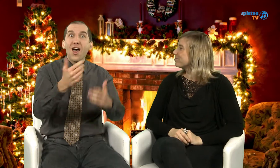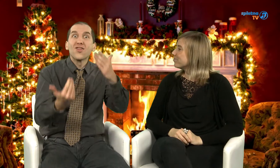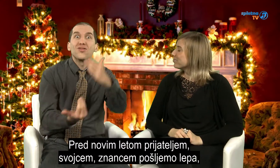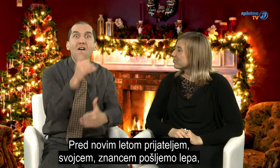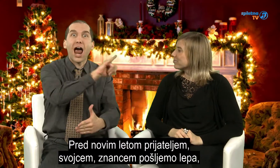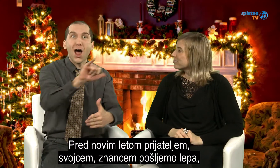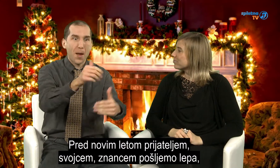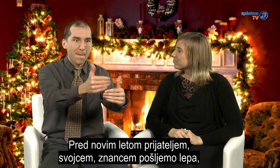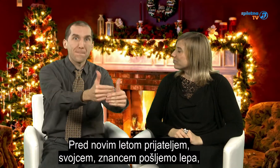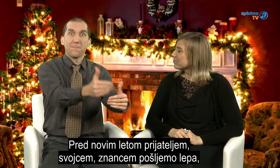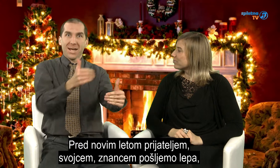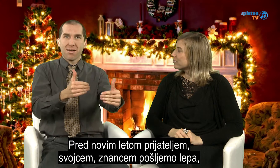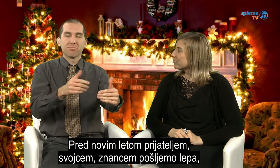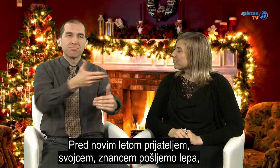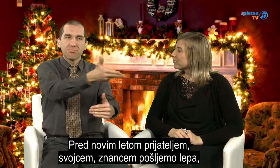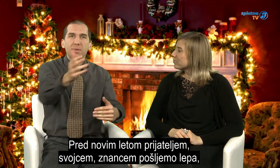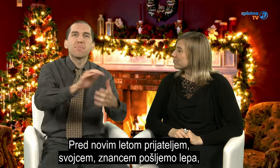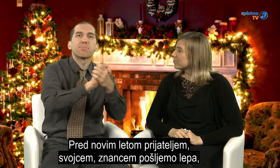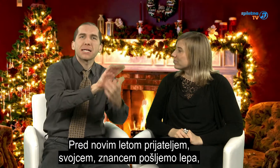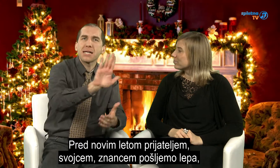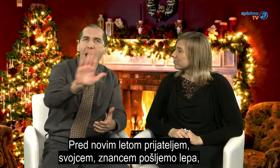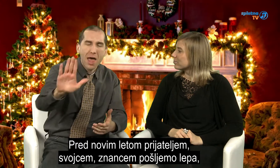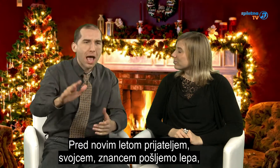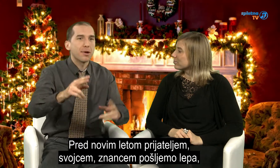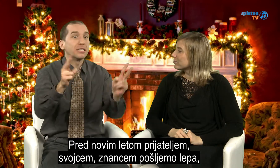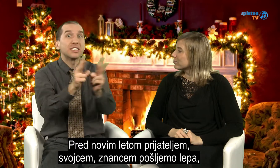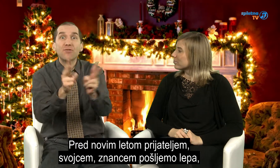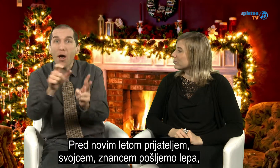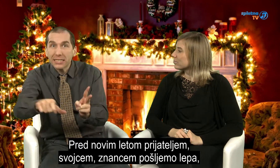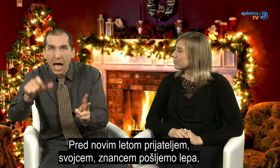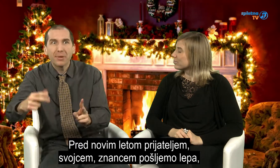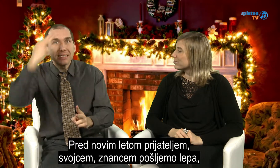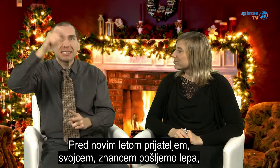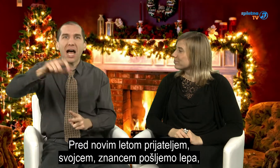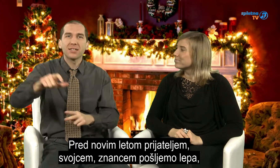Pred novim letom prijateljem, svojcem, znancem pošljemo lepa, raznolika in pisana voščila.